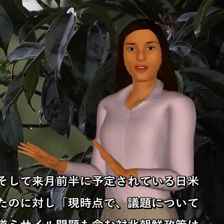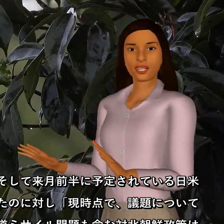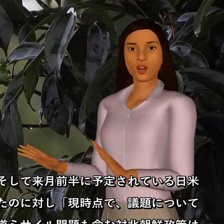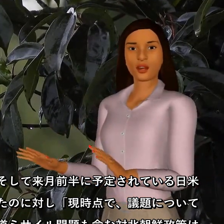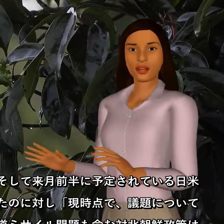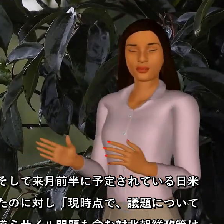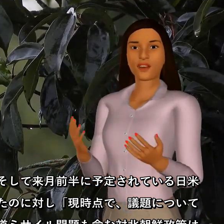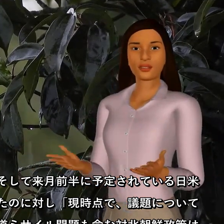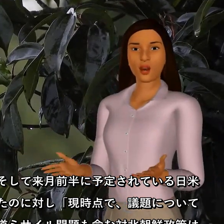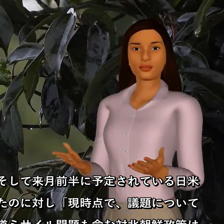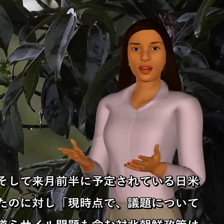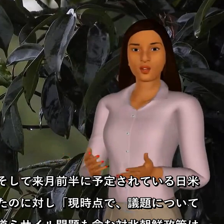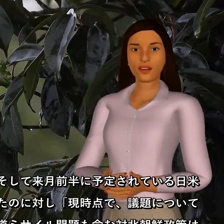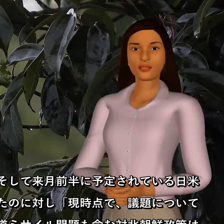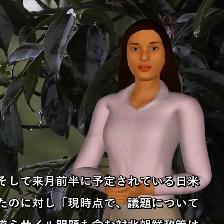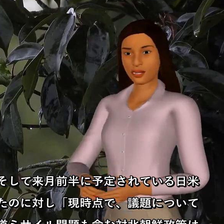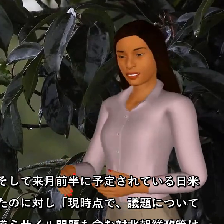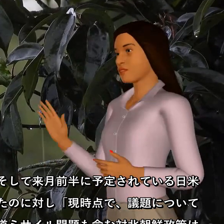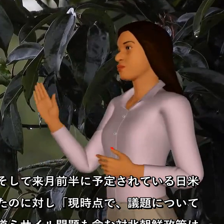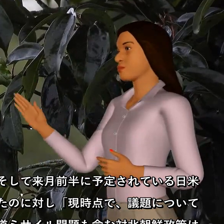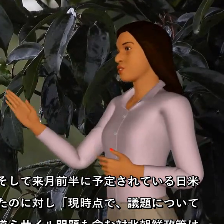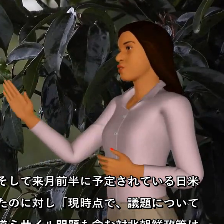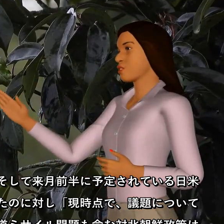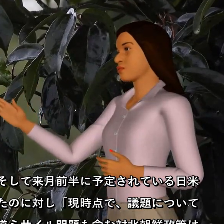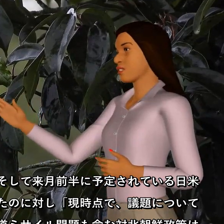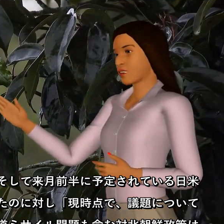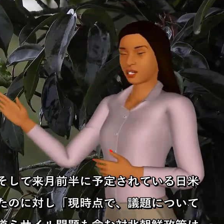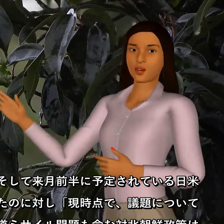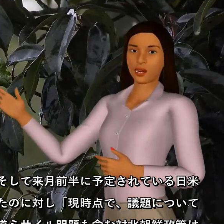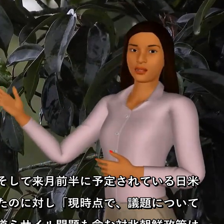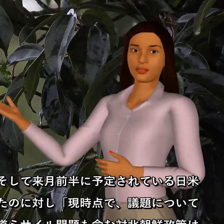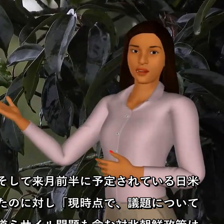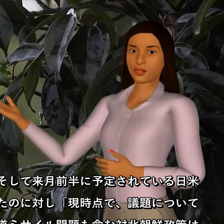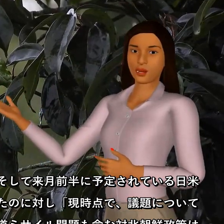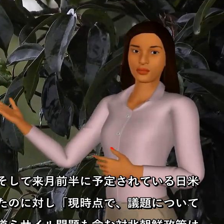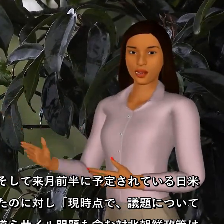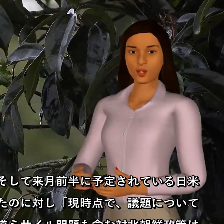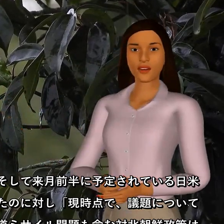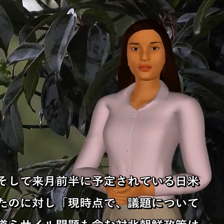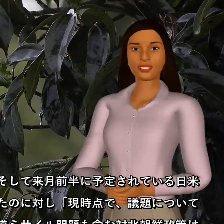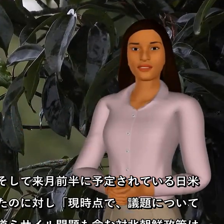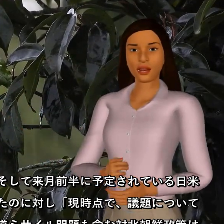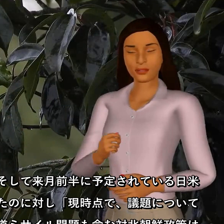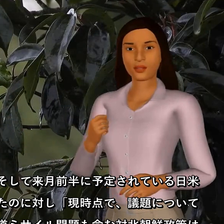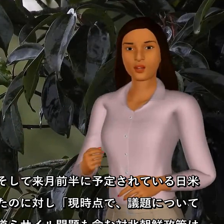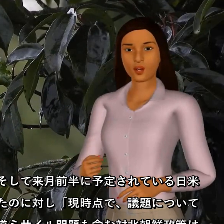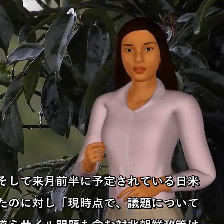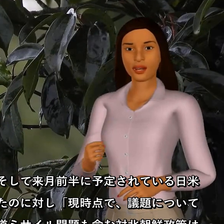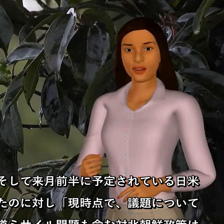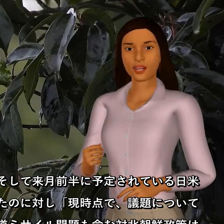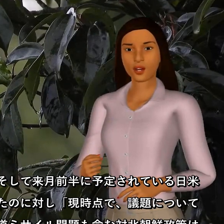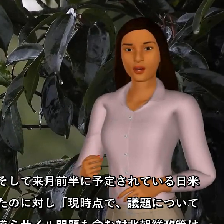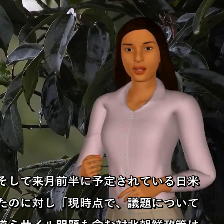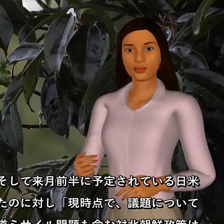は控えるが、弾道ミサイル問題も含む対北朝鮮政策は、バイデン大統領とはしっかり連携して